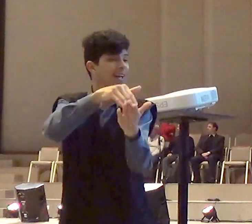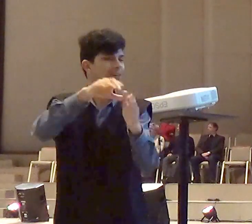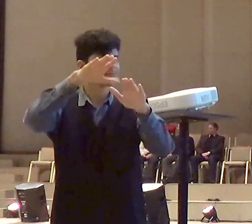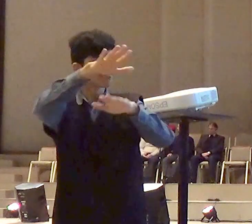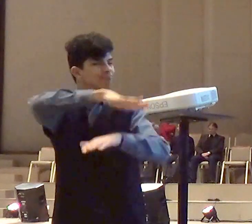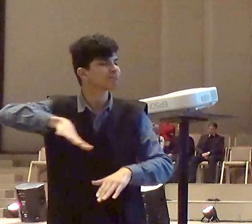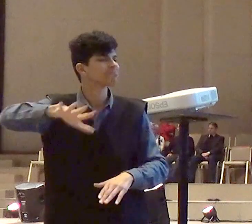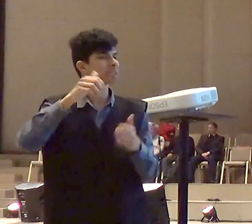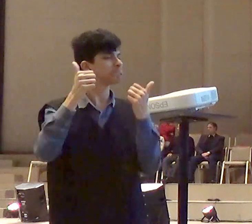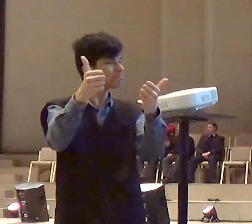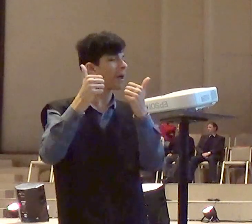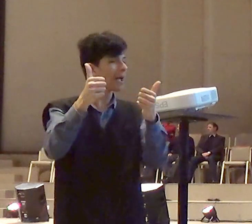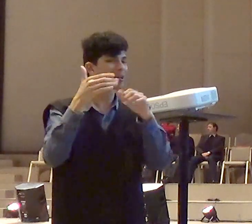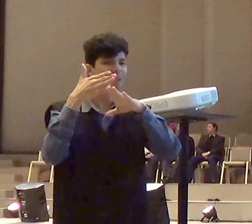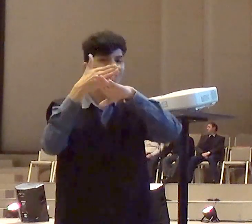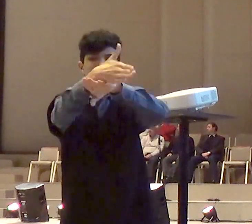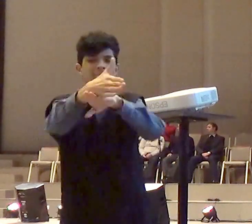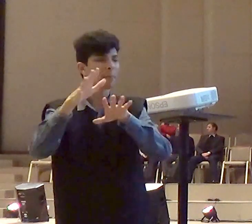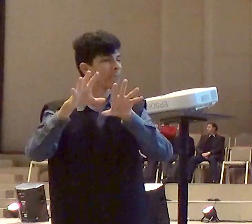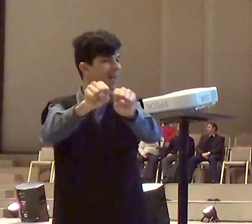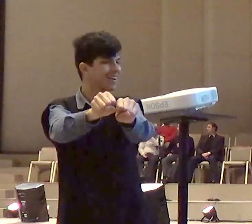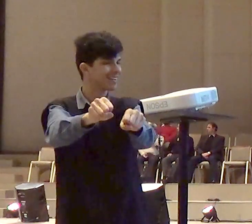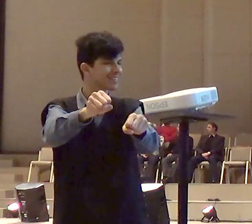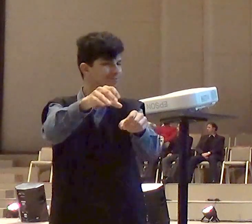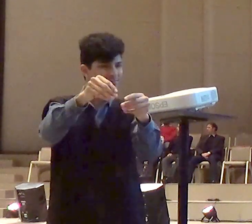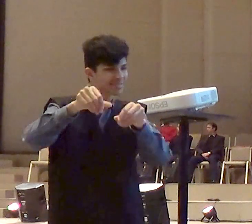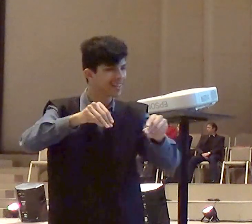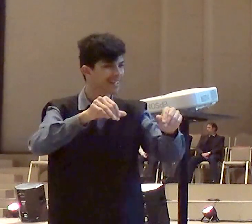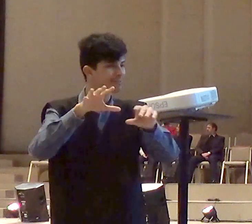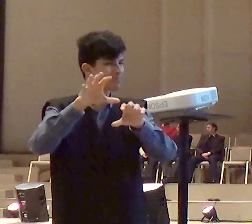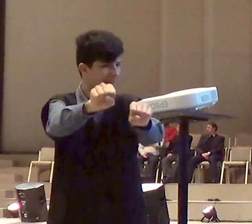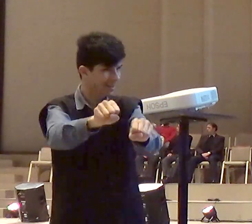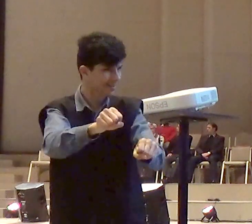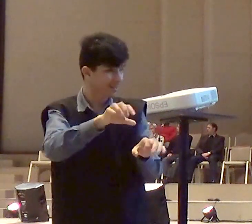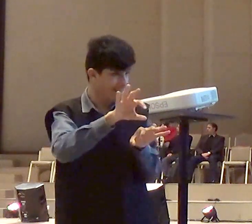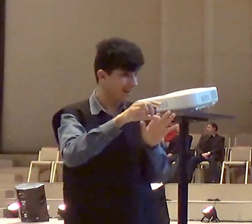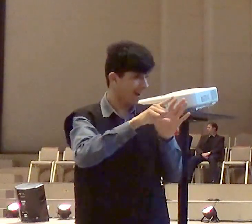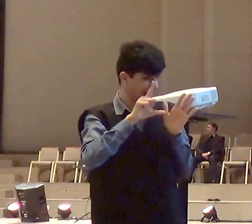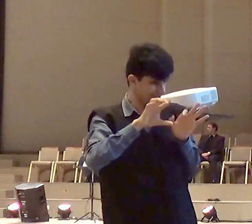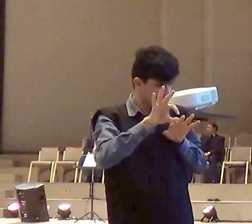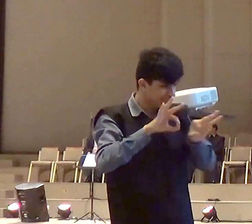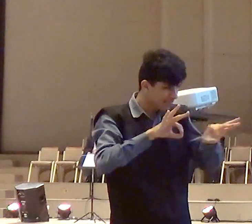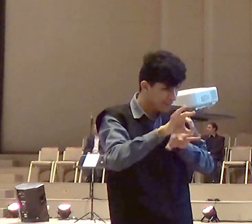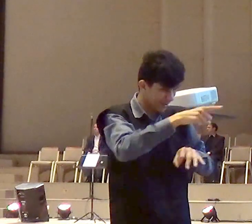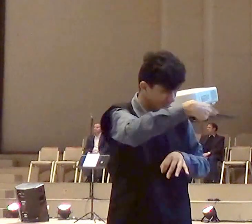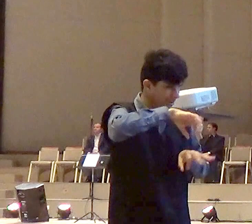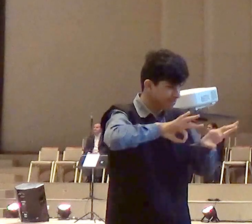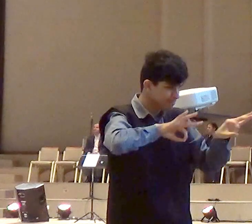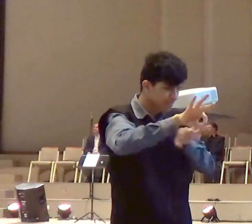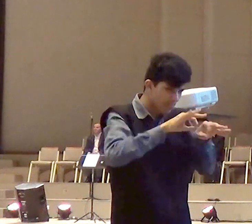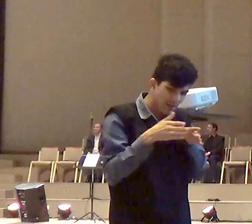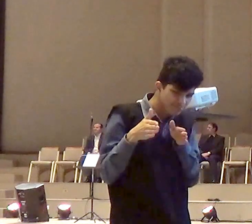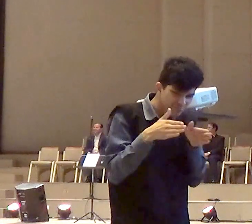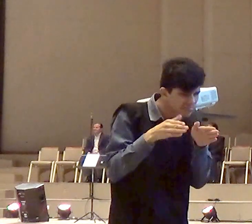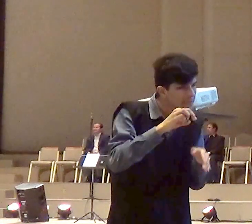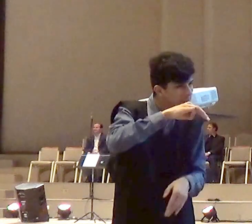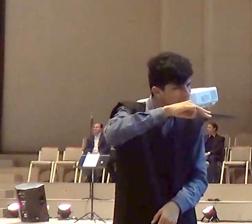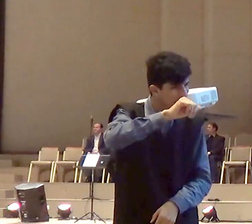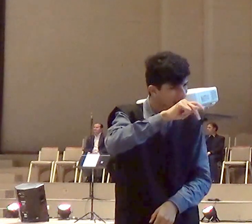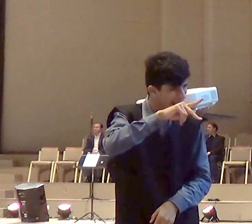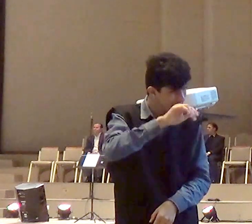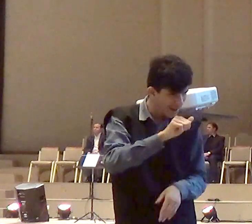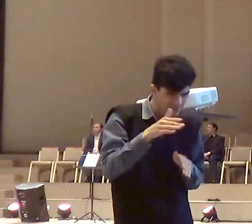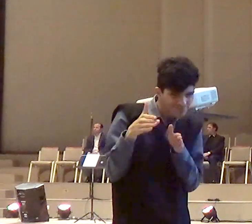rota para chegar o mais rápido possível naquele lugar não é verdade agora o Moisés voltou da Tenda e disse assim já tem a rota